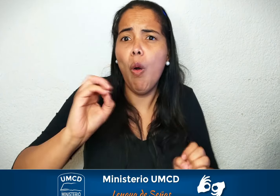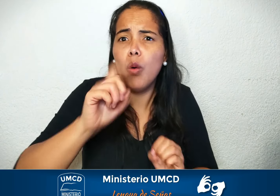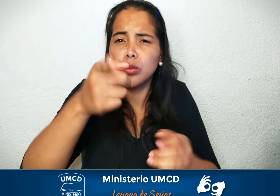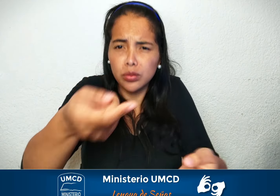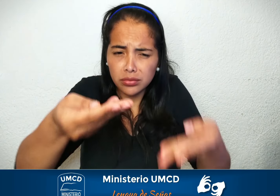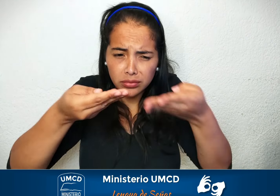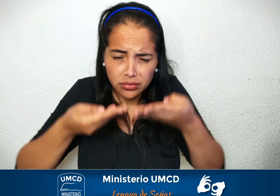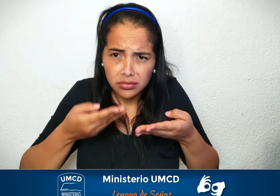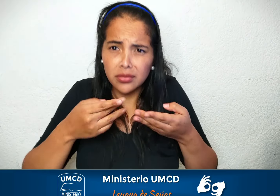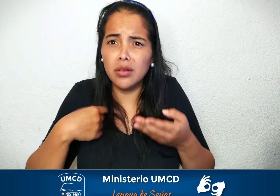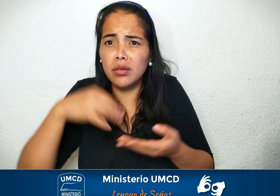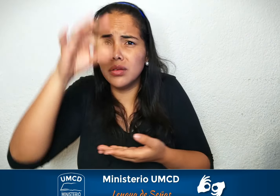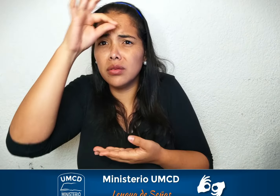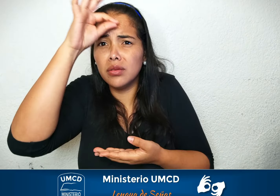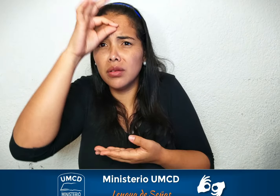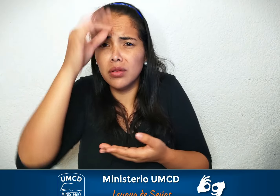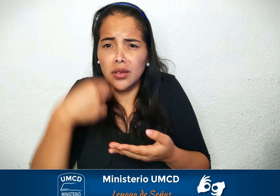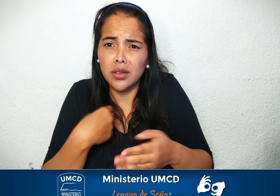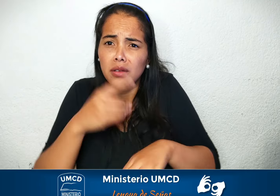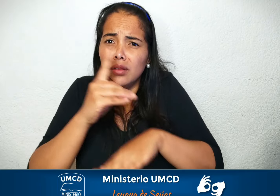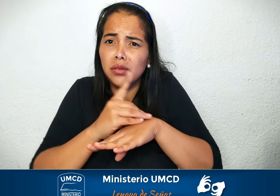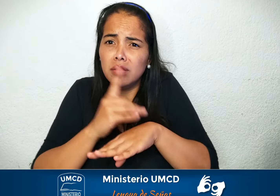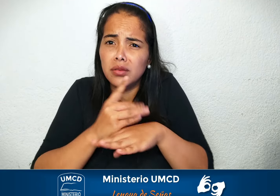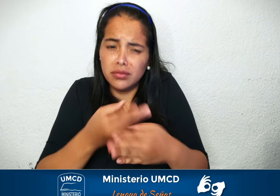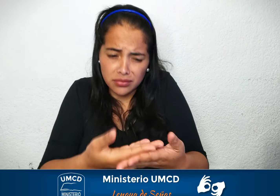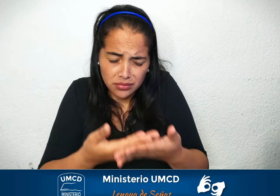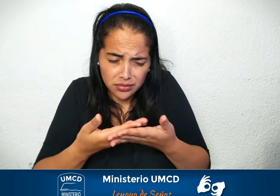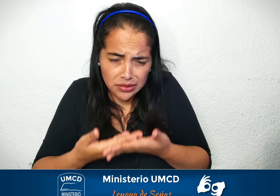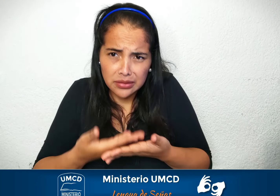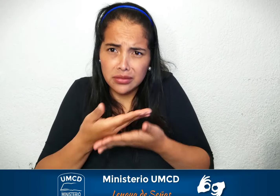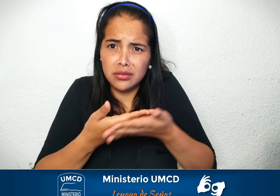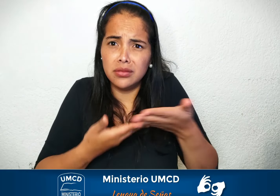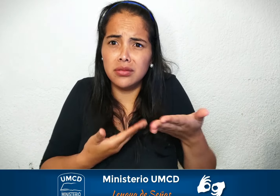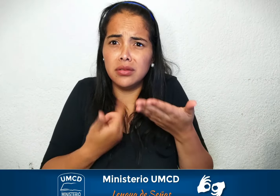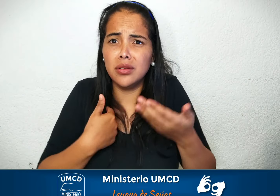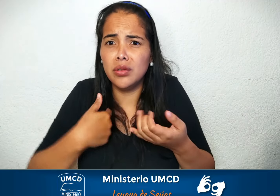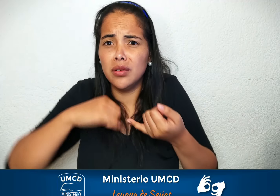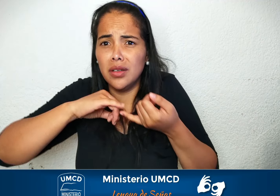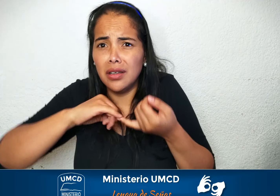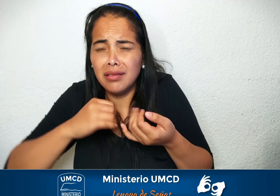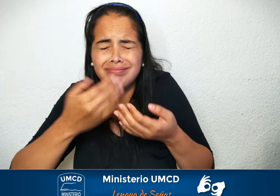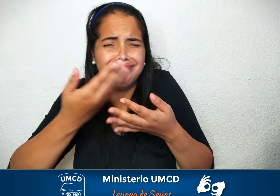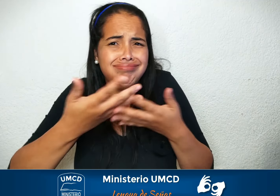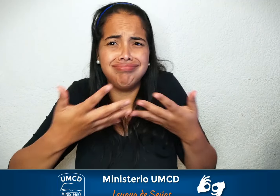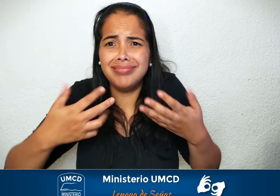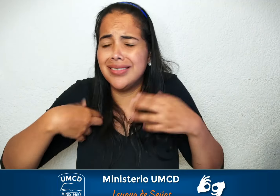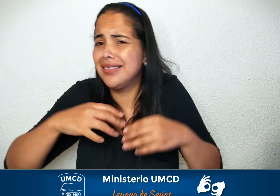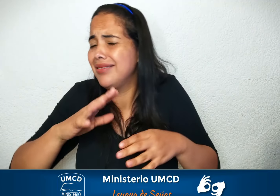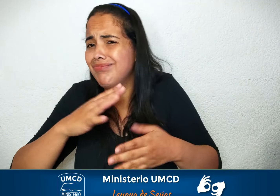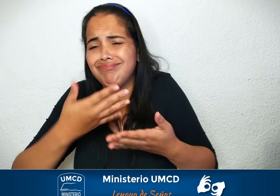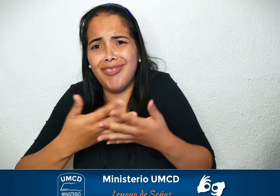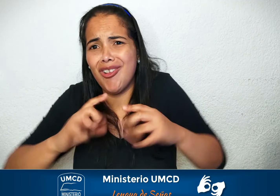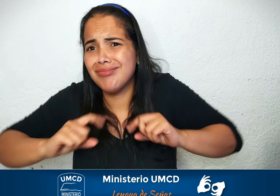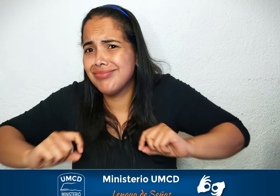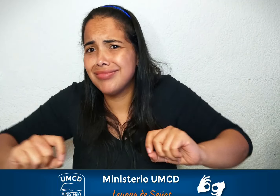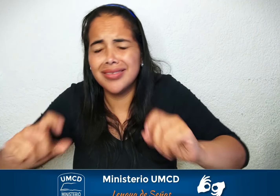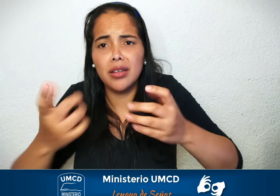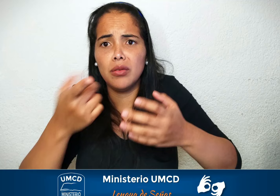médicos o a través del periódico, por ejemplo, porque en él hoy en día hay muchas noticias que seguro nos causan